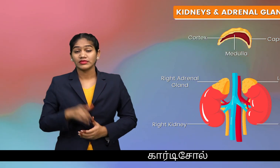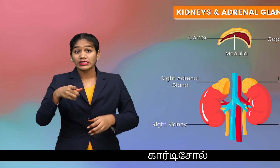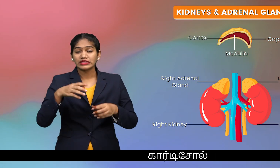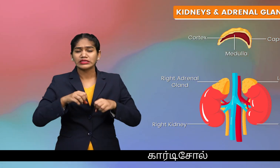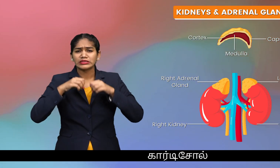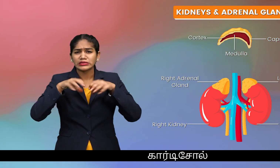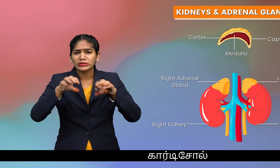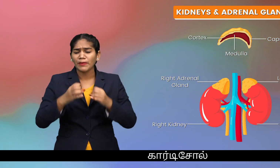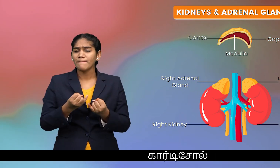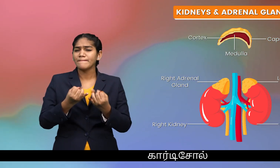கார்டிசோல்,